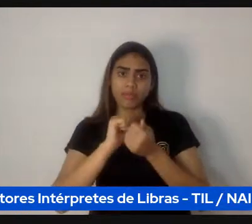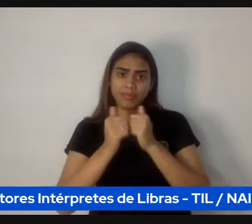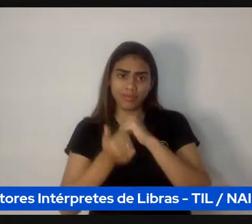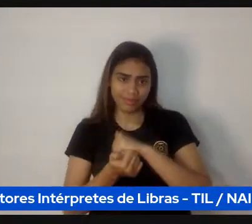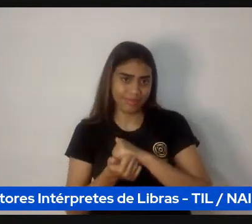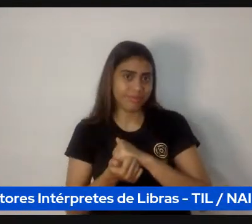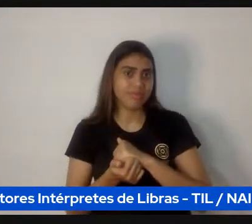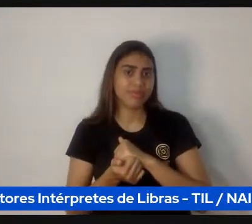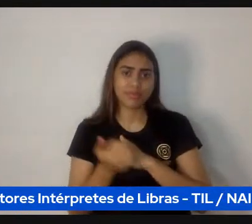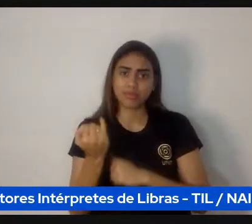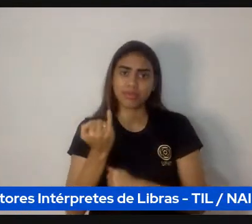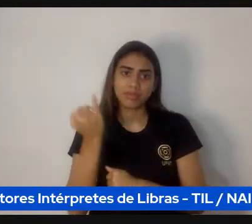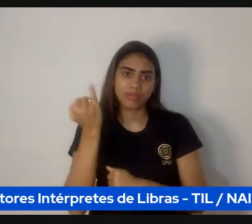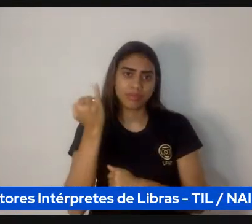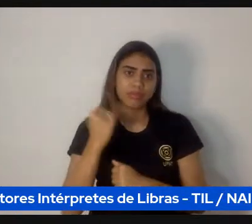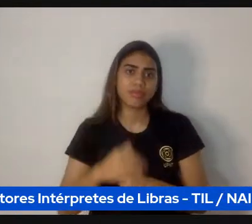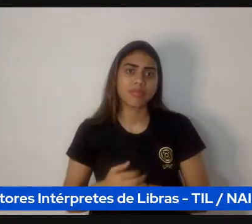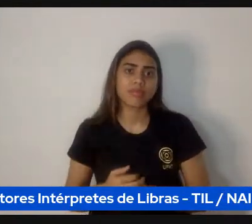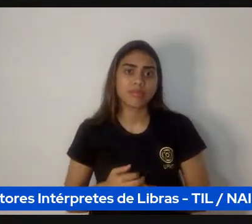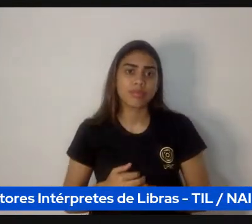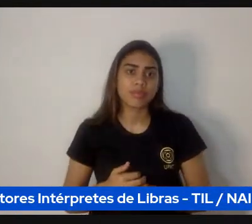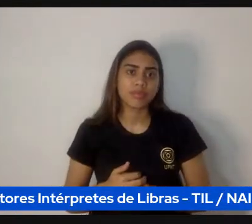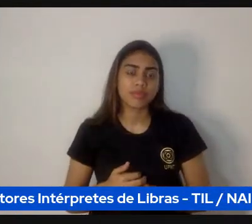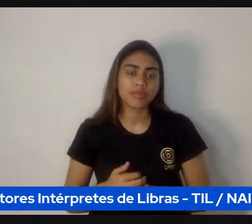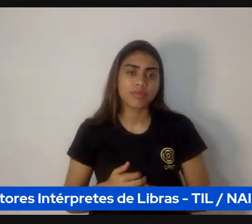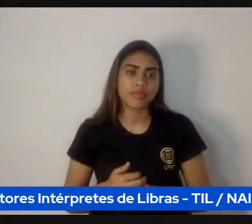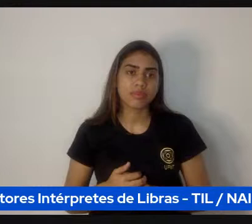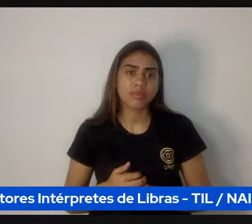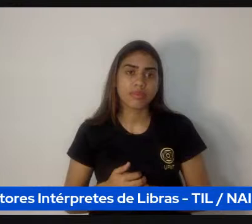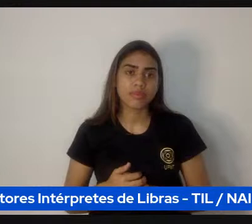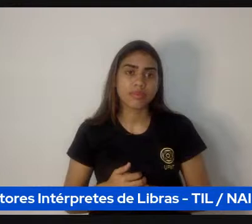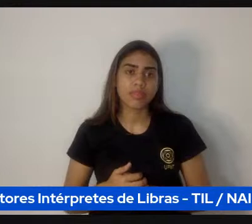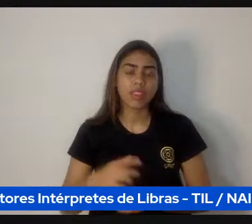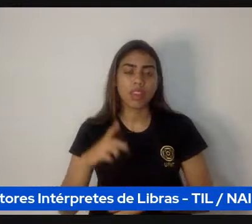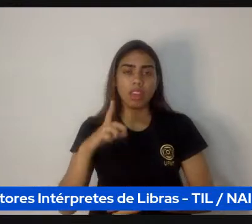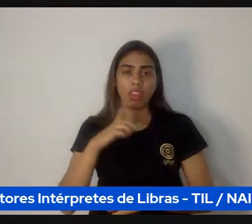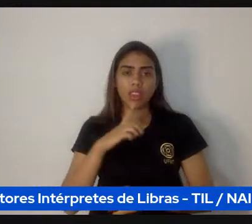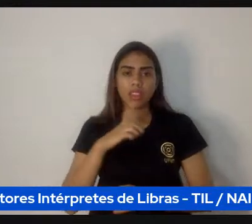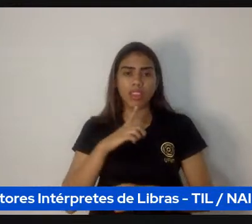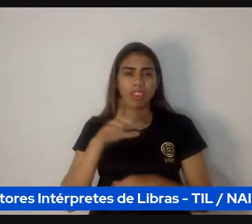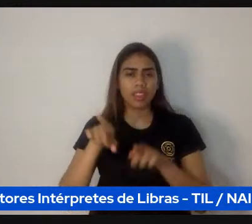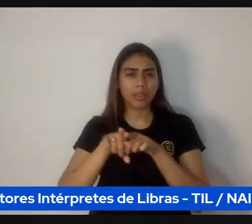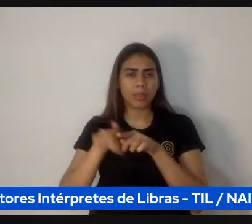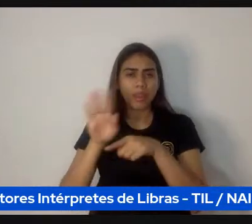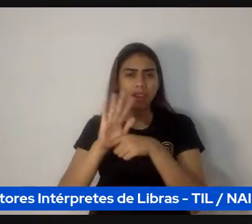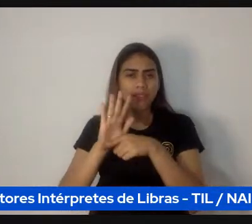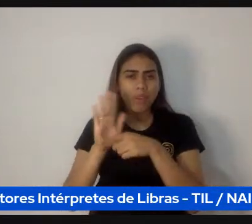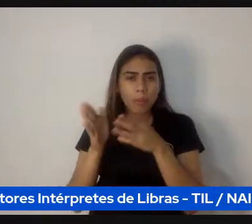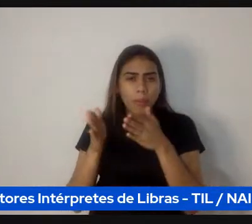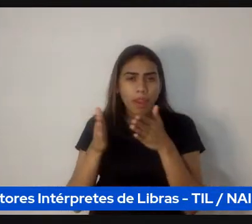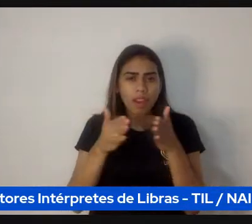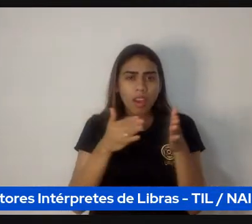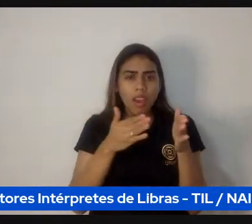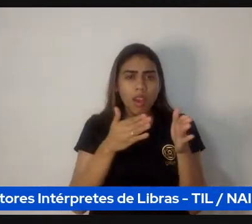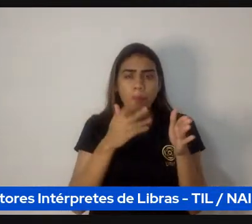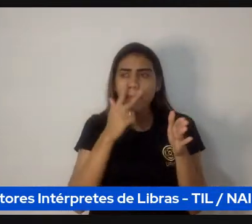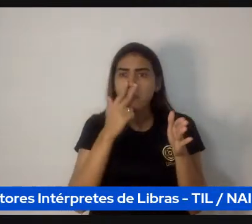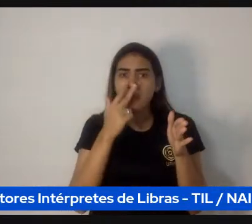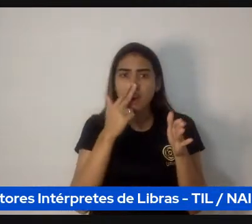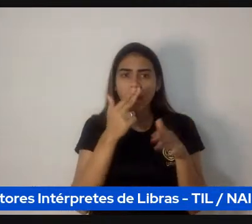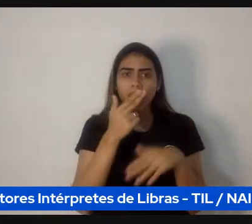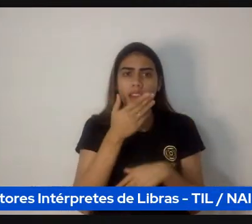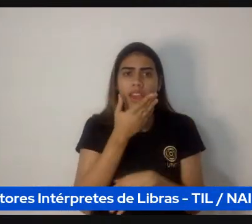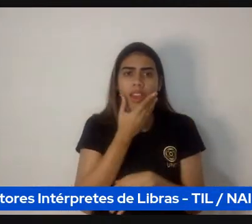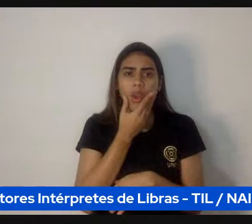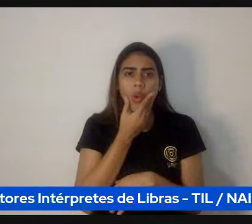atenção, que eu acho que é do Ian, o garotinho que brinca, enfim, as coleguinhas, todos com ele.